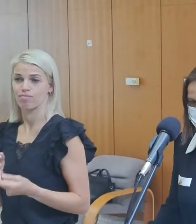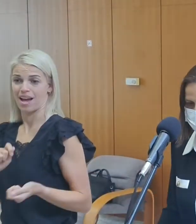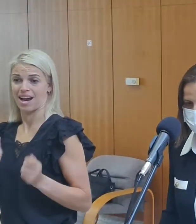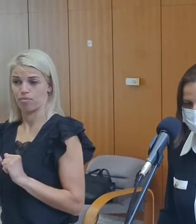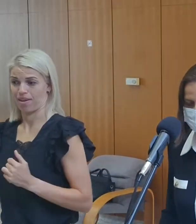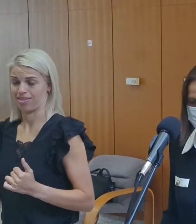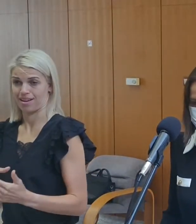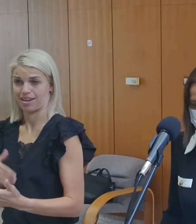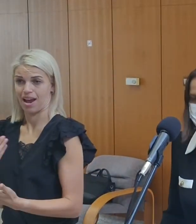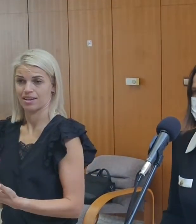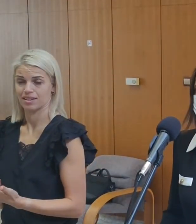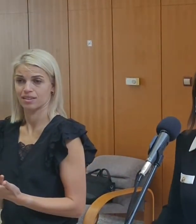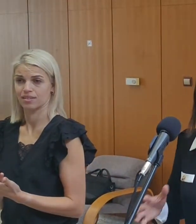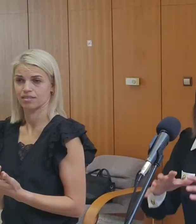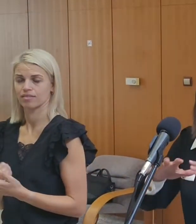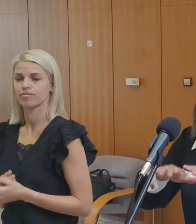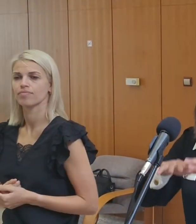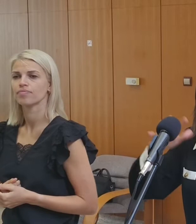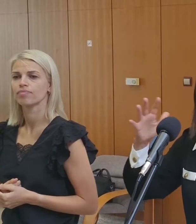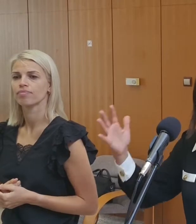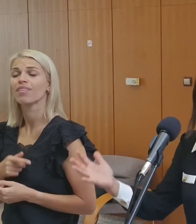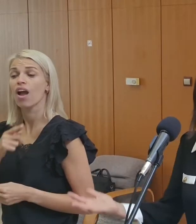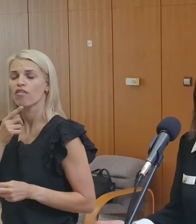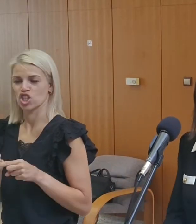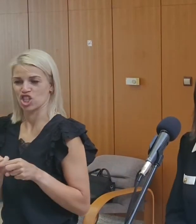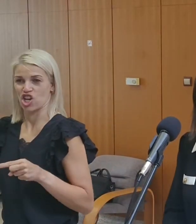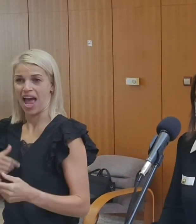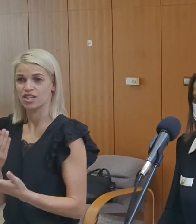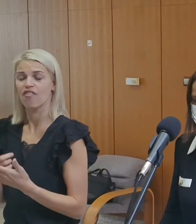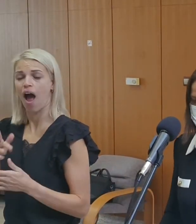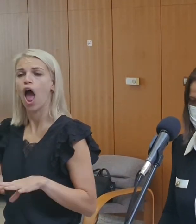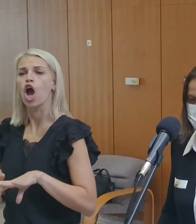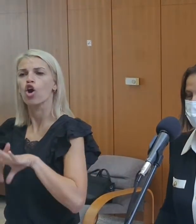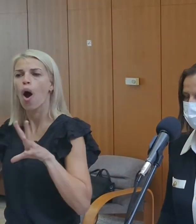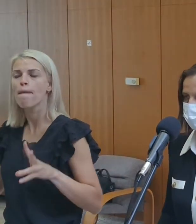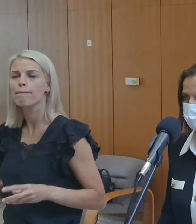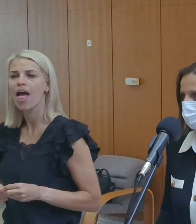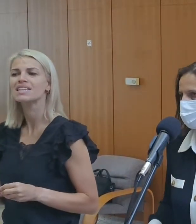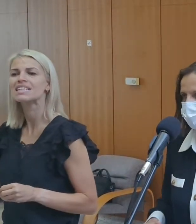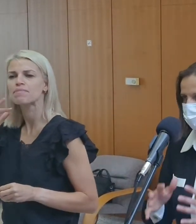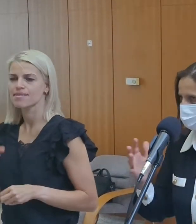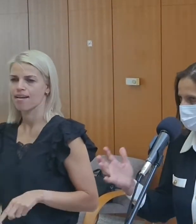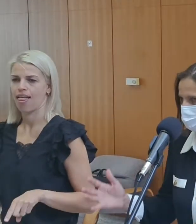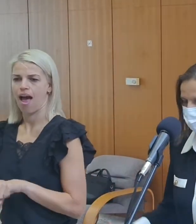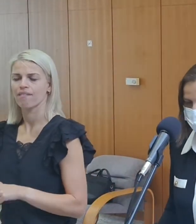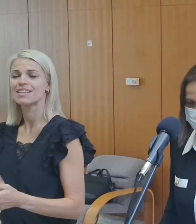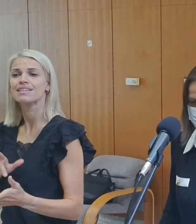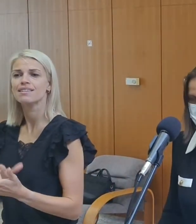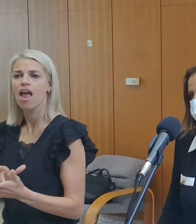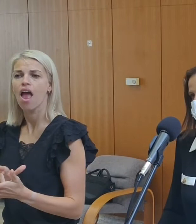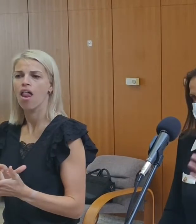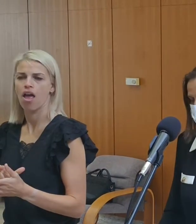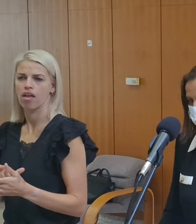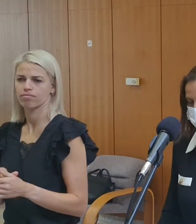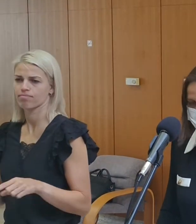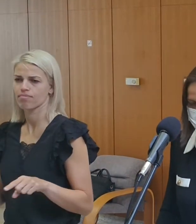teraz predkladám, čiastkovo, ale ona komplexne vlastne dáva zmysel rovnako a má rovnaké ciele ako